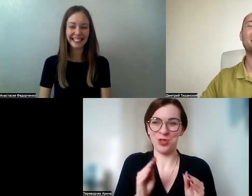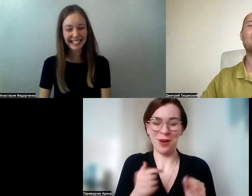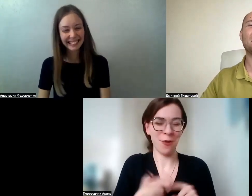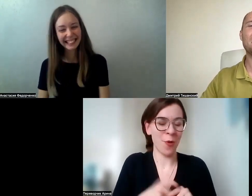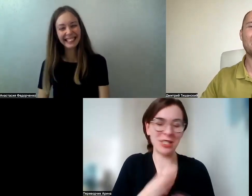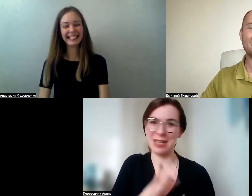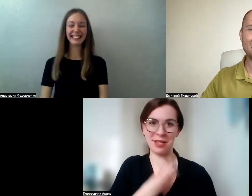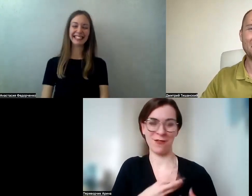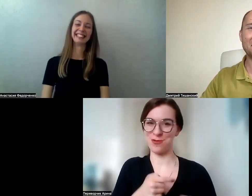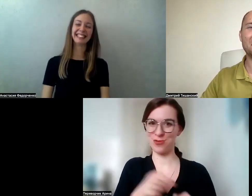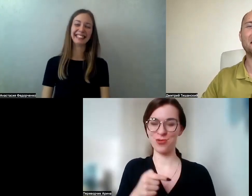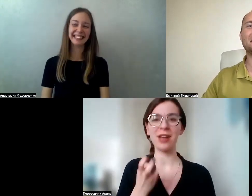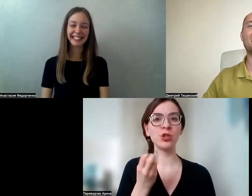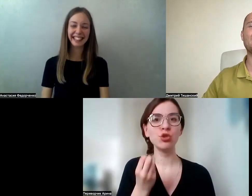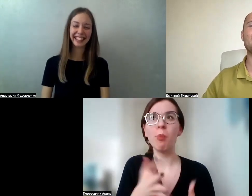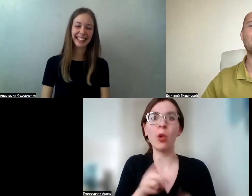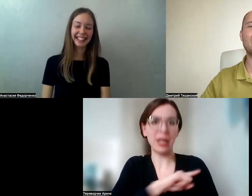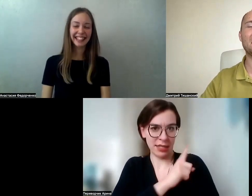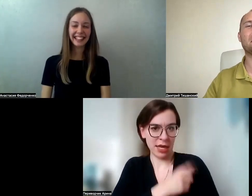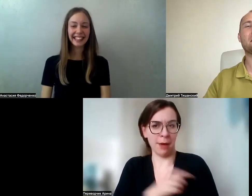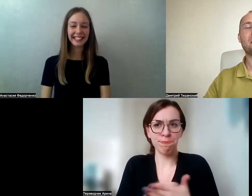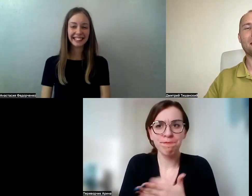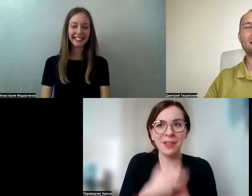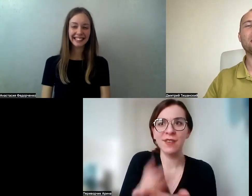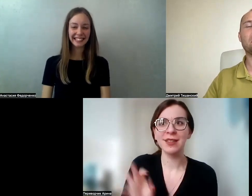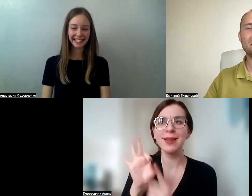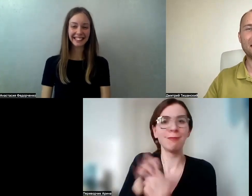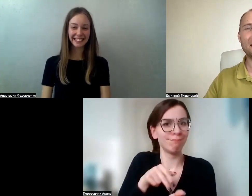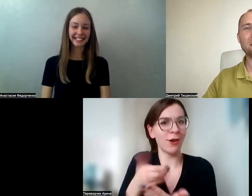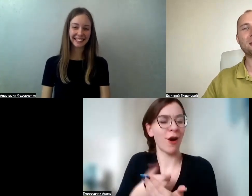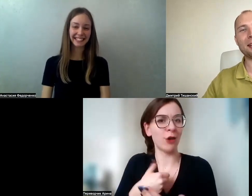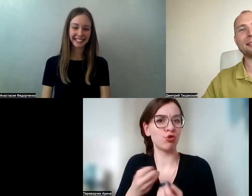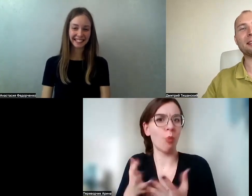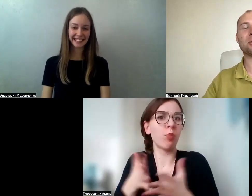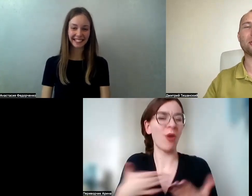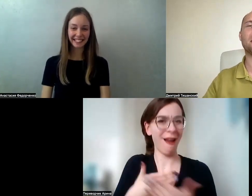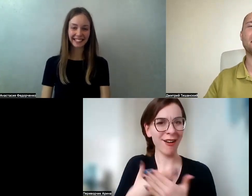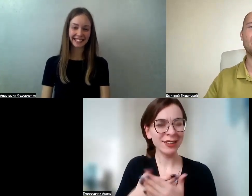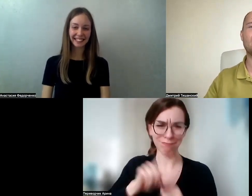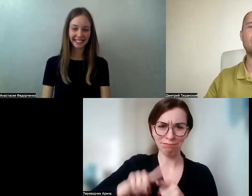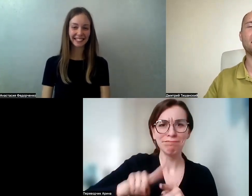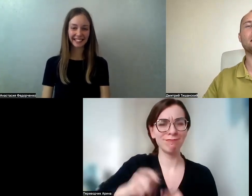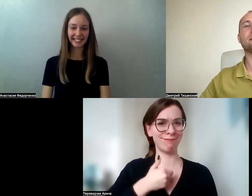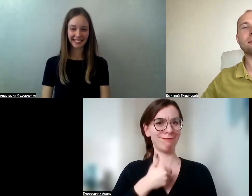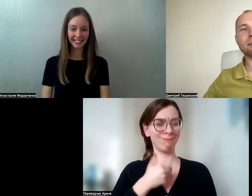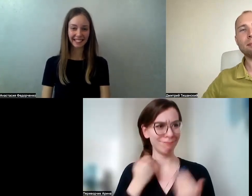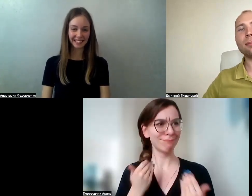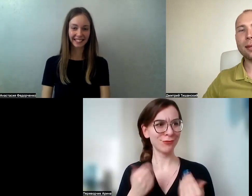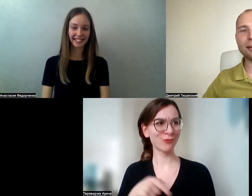замотивировала, еще сильнее двигаться к своим целям, еще быстрее ускоряться к тому, чтобы достигать своей